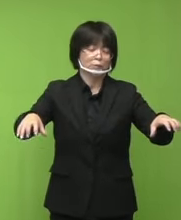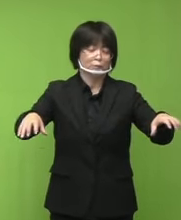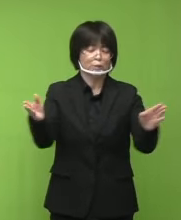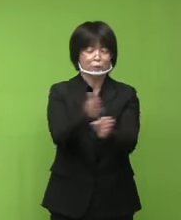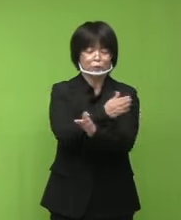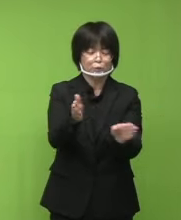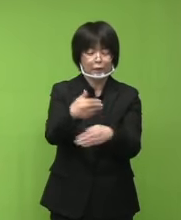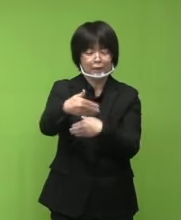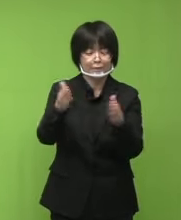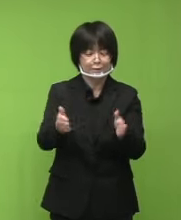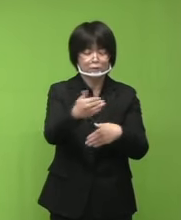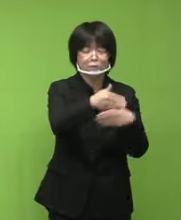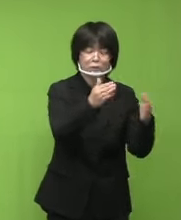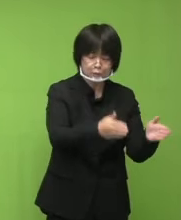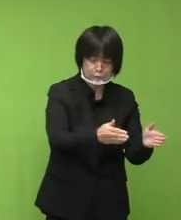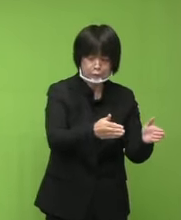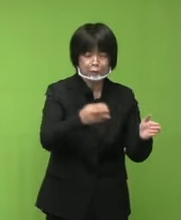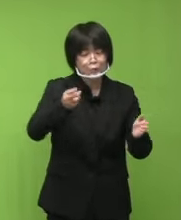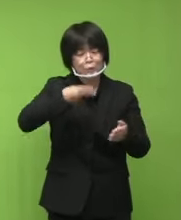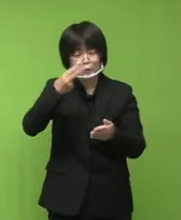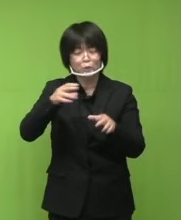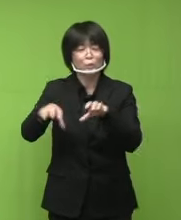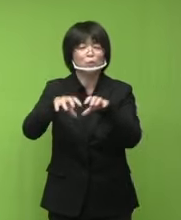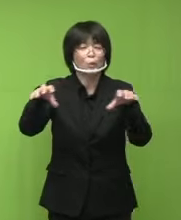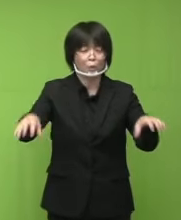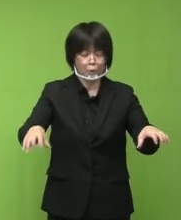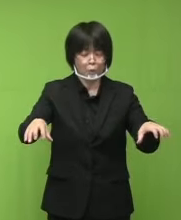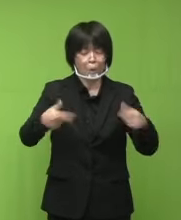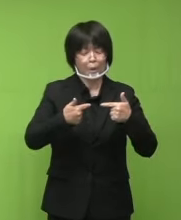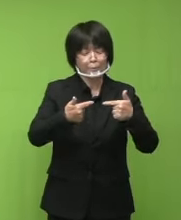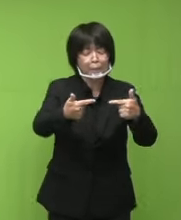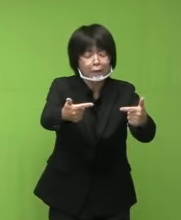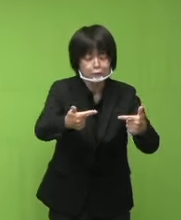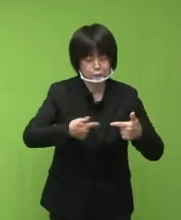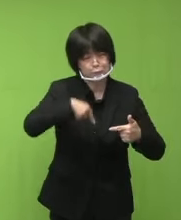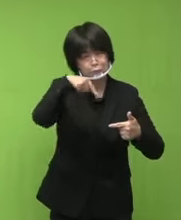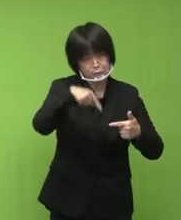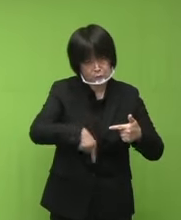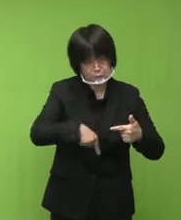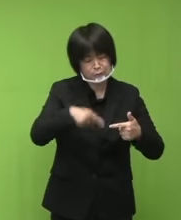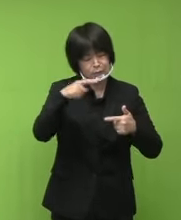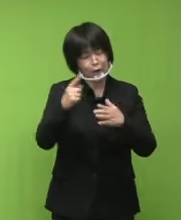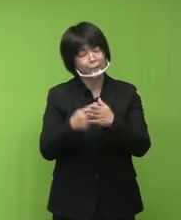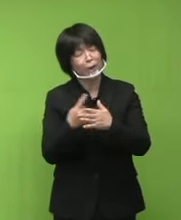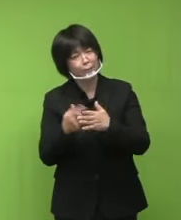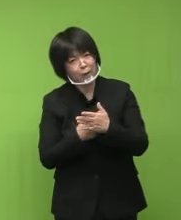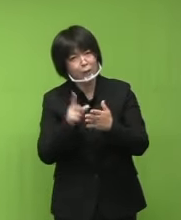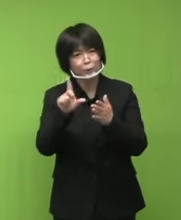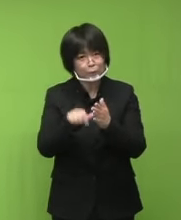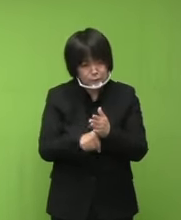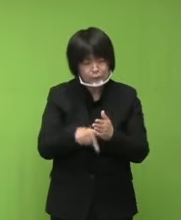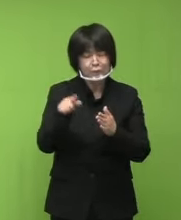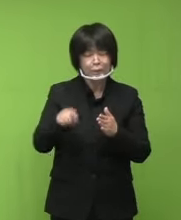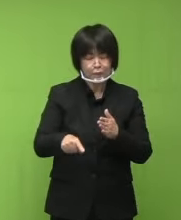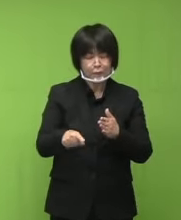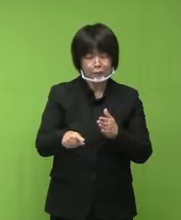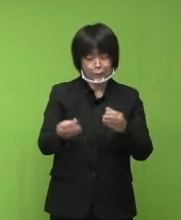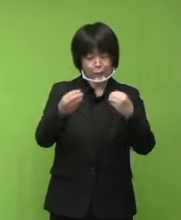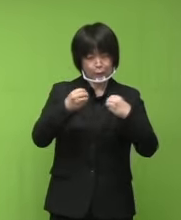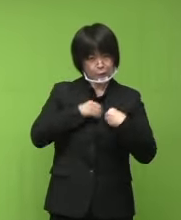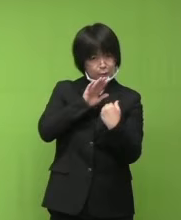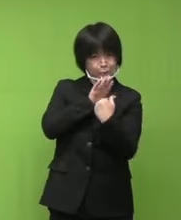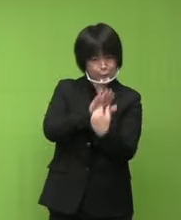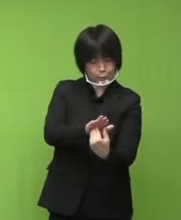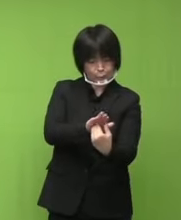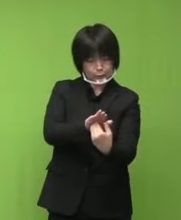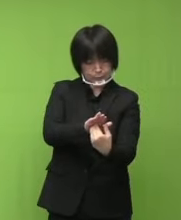食堂、送迎バスなど、気が緩みがちな場面においても、感染防止対策の徹底をお願いいたします。